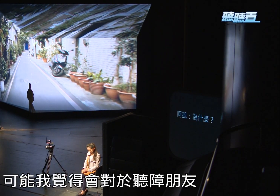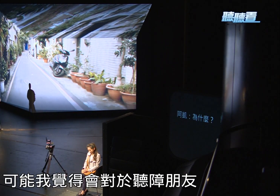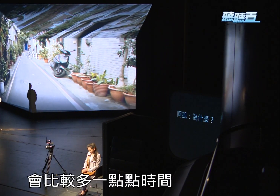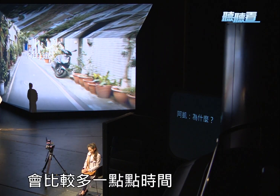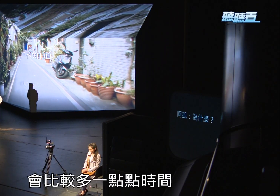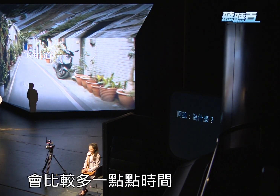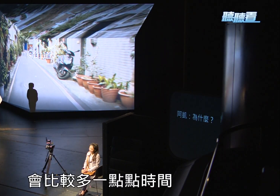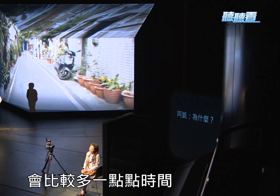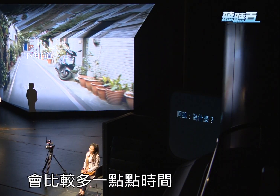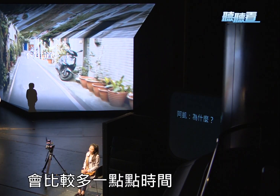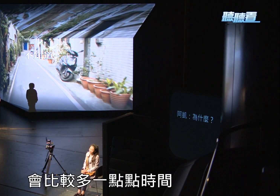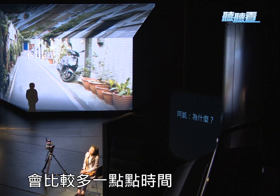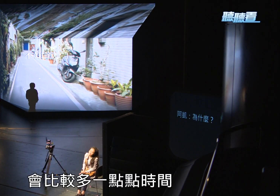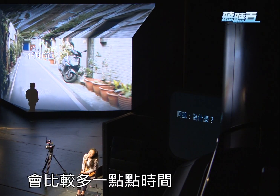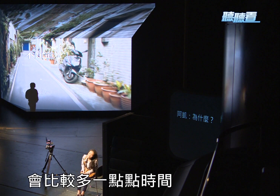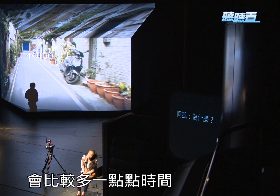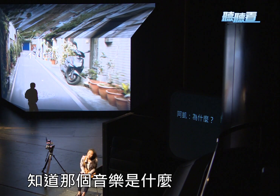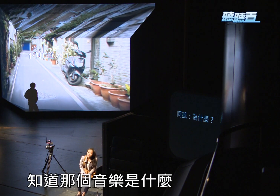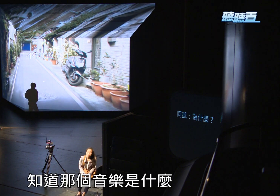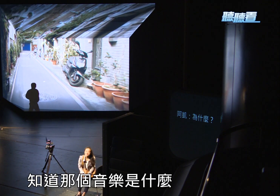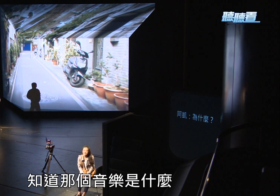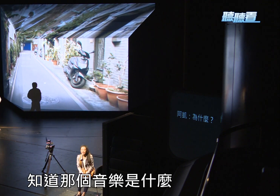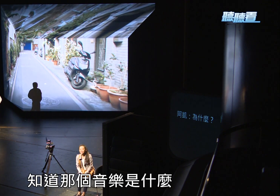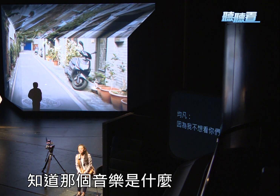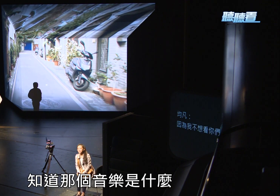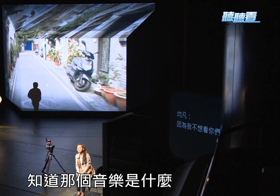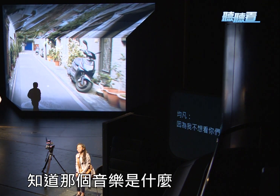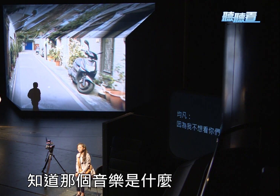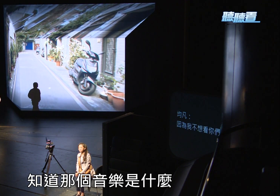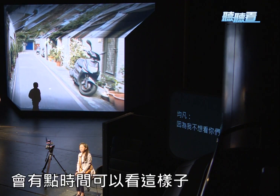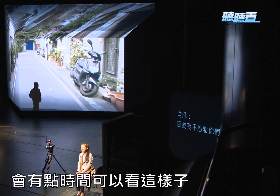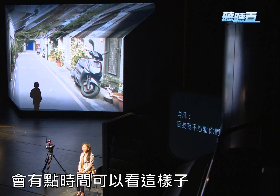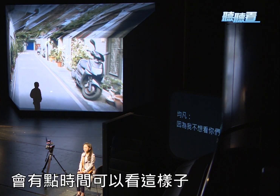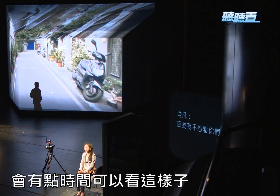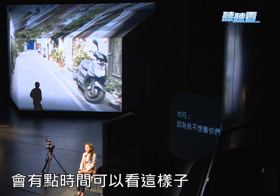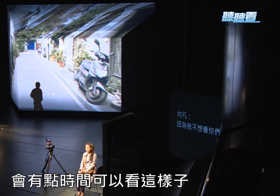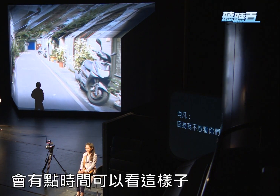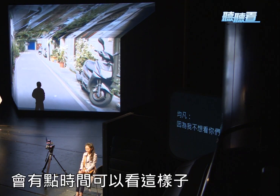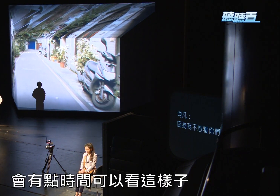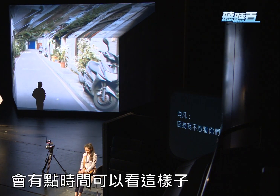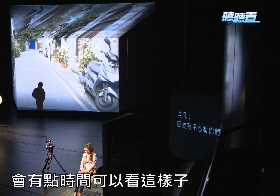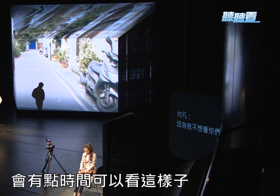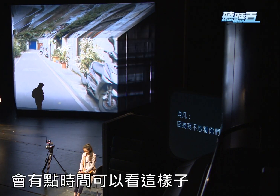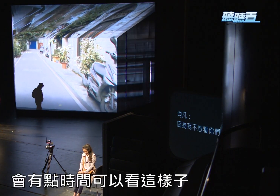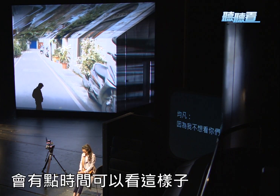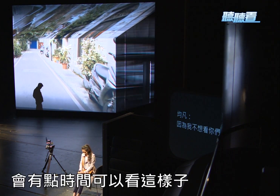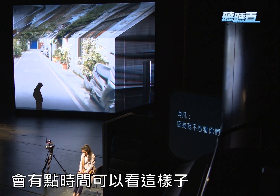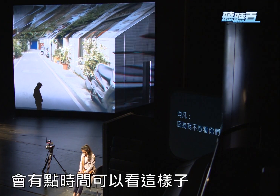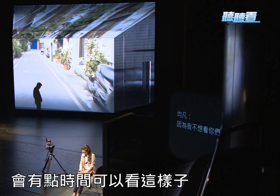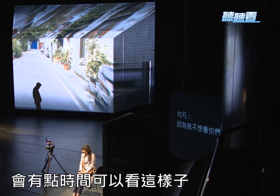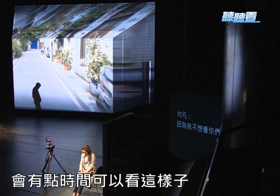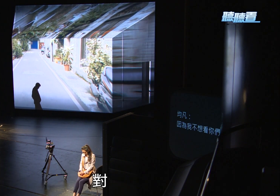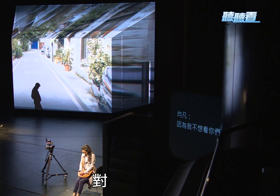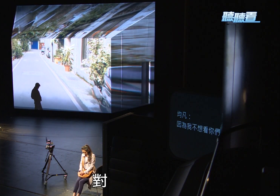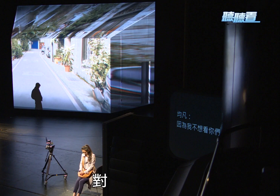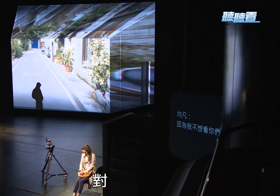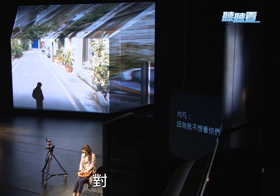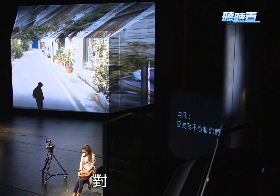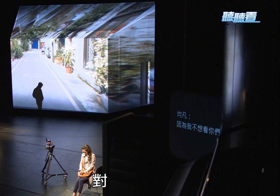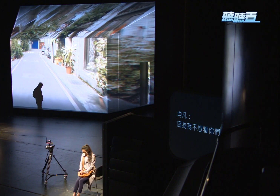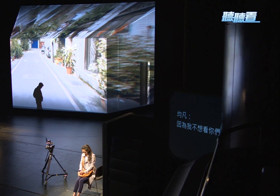障朋友会比较多一点点时间知道那个音乐是什么，会有点时间可以看这样子。